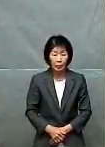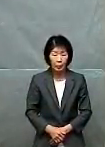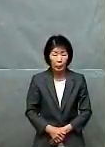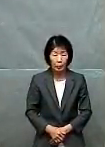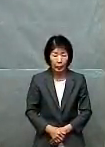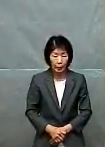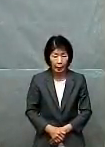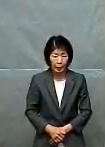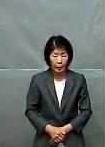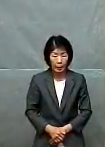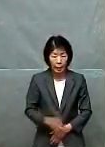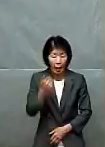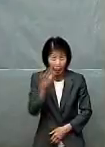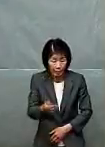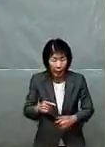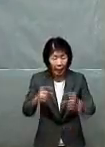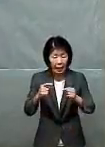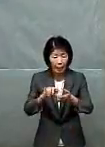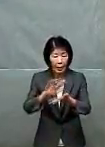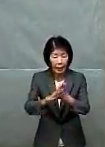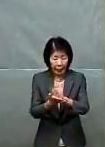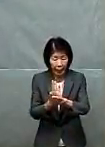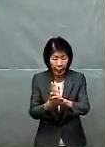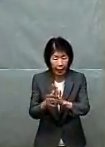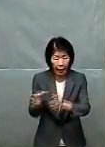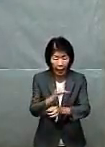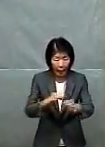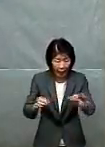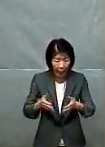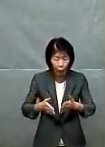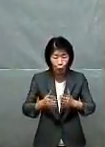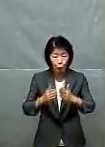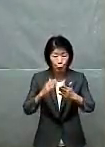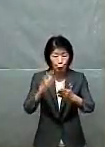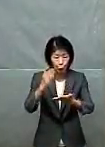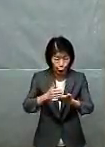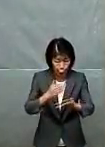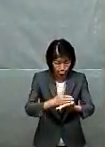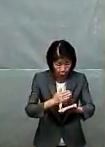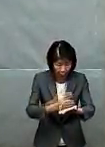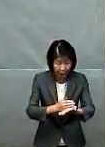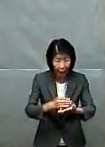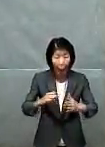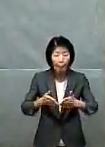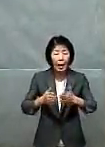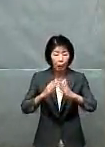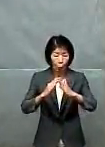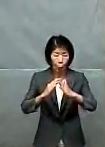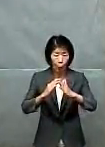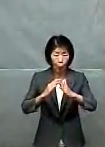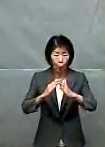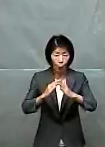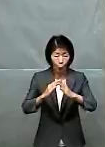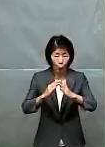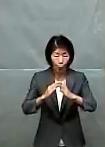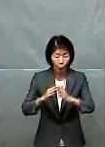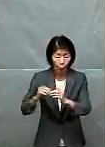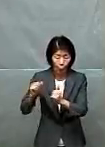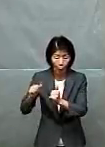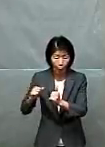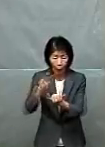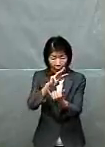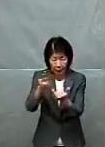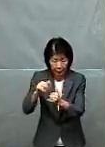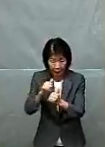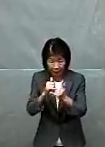形県県営住宅をですね、被災された方に無償で貸し出す、